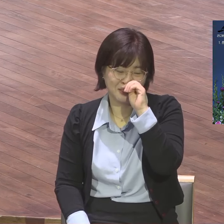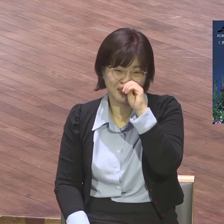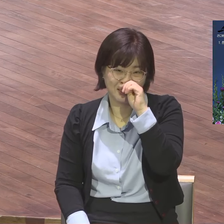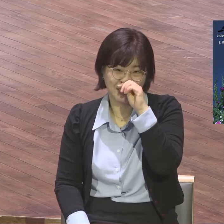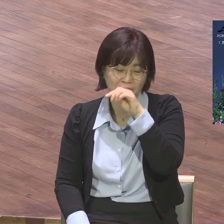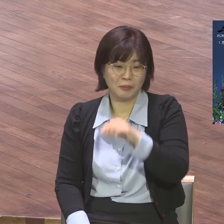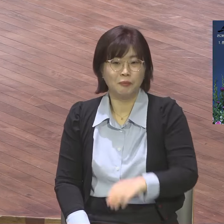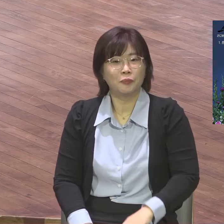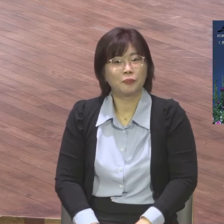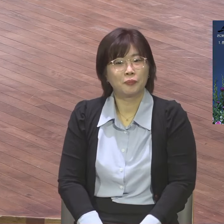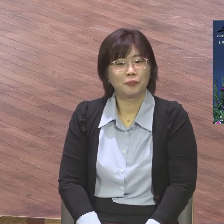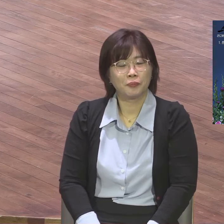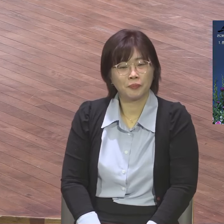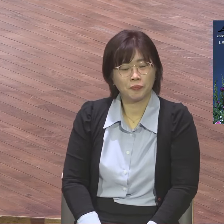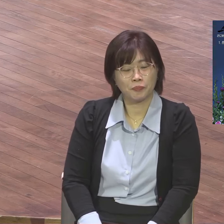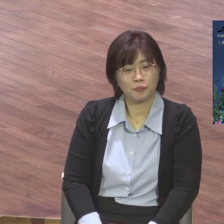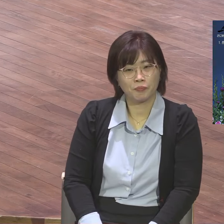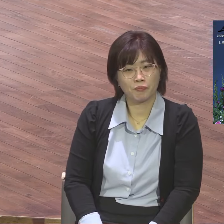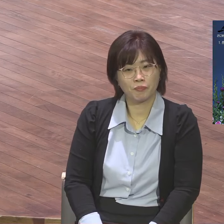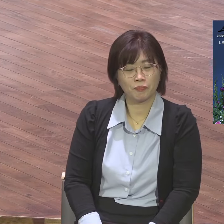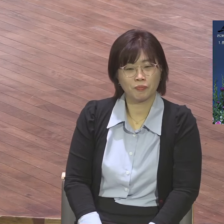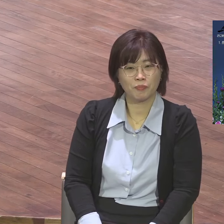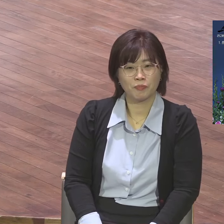사람들은 이상한 일이 많지.